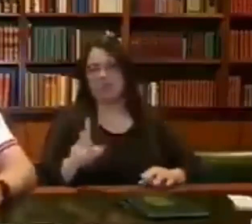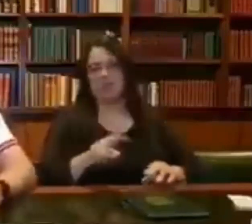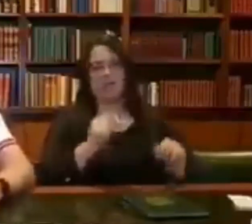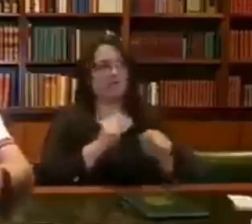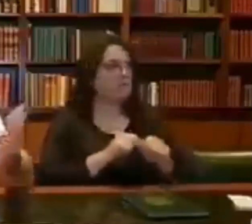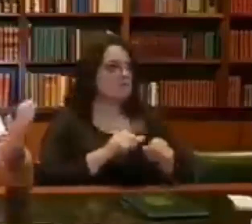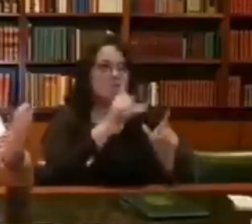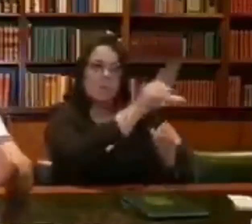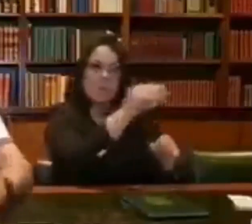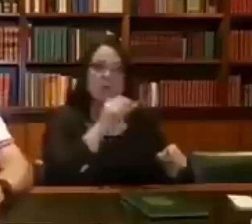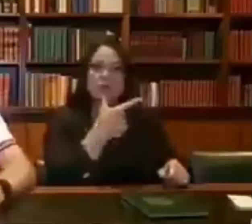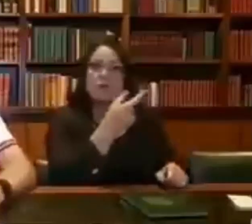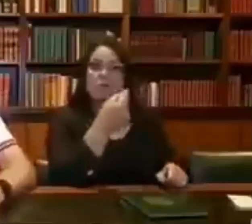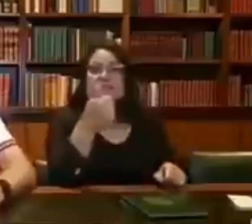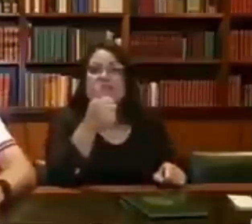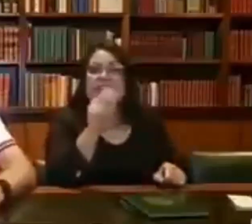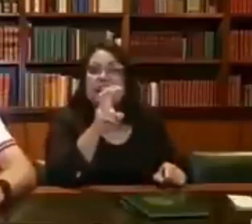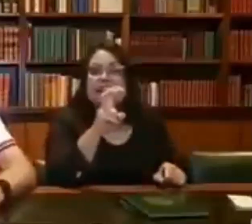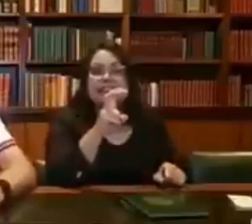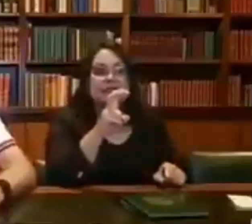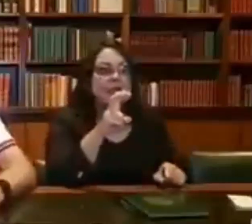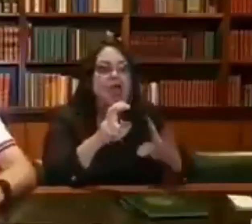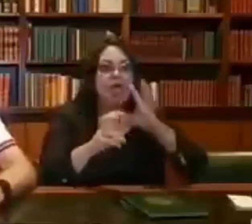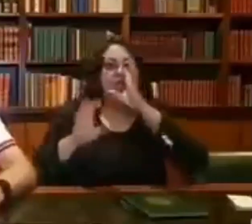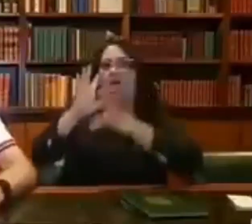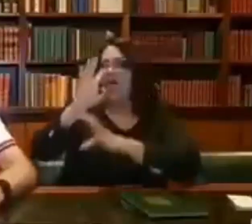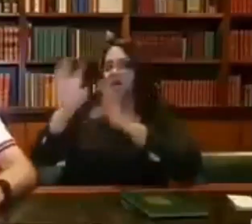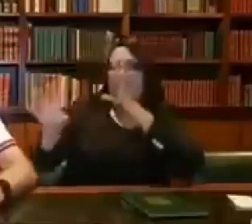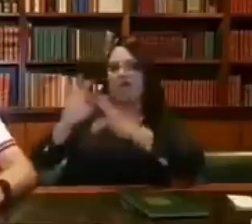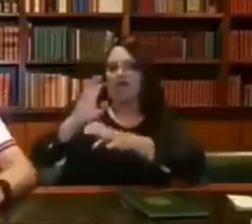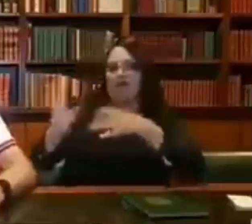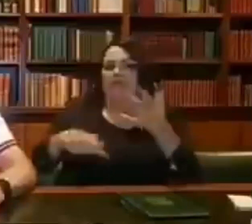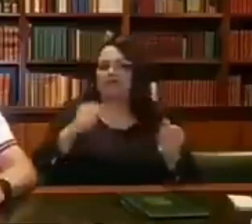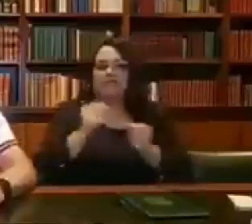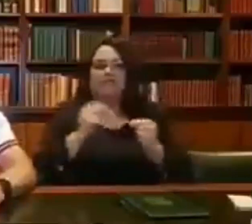cima disso, você fez a matéria que eu estaria disparando o WhatsApp,